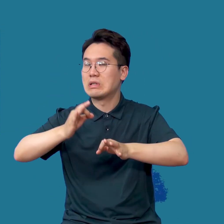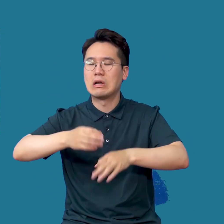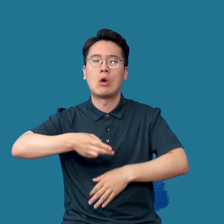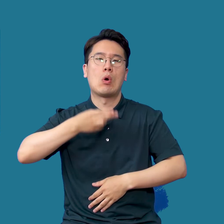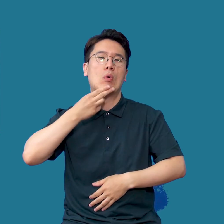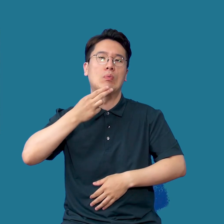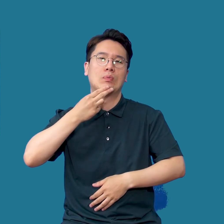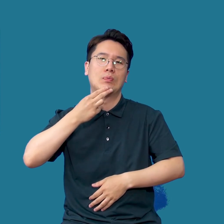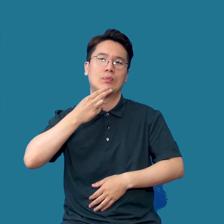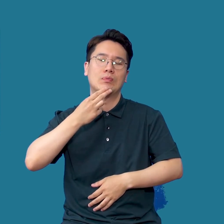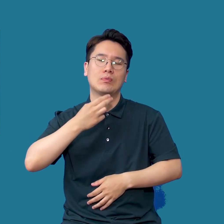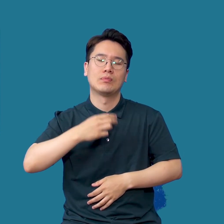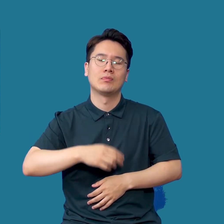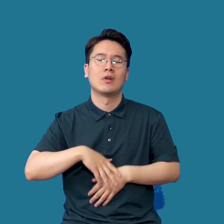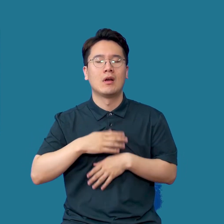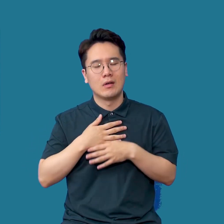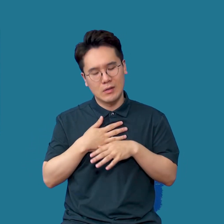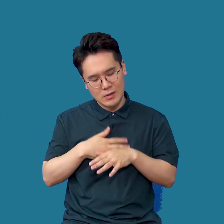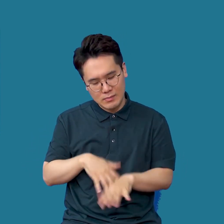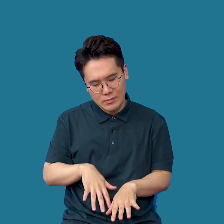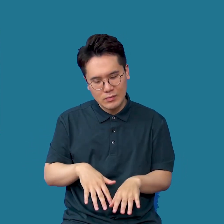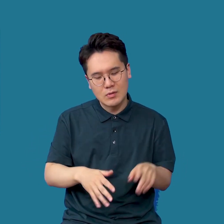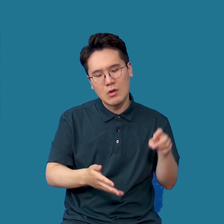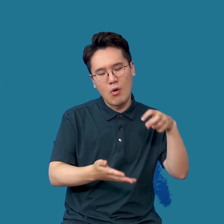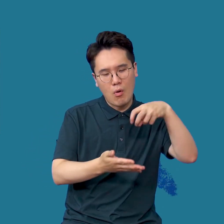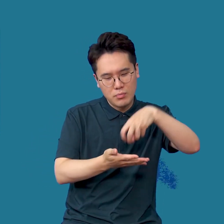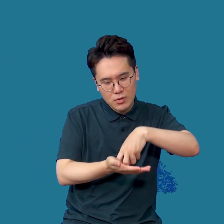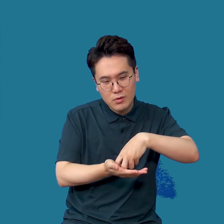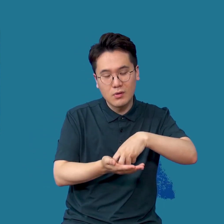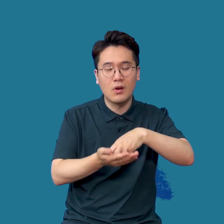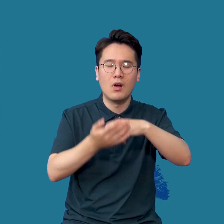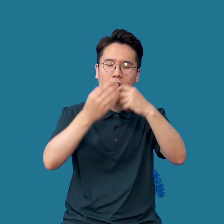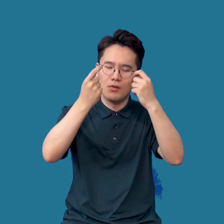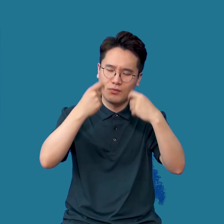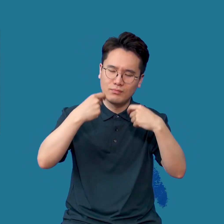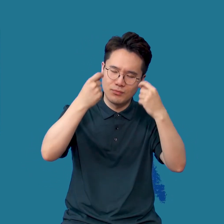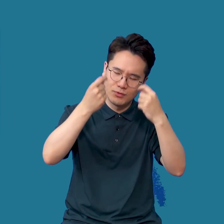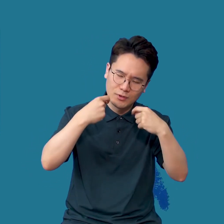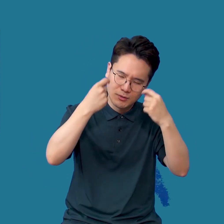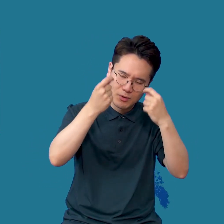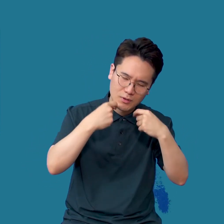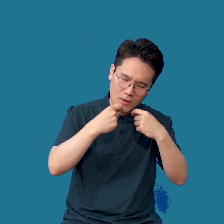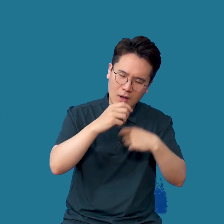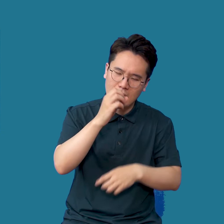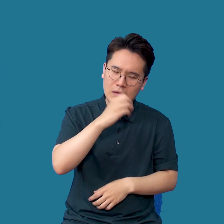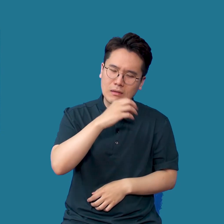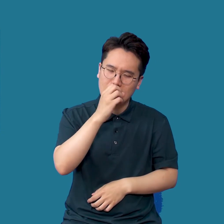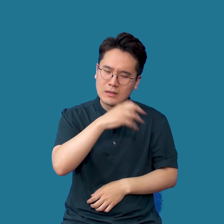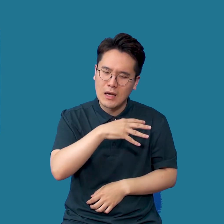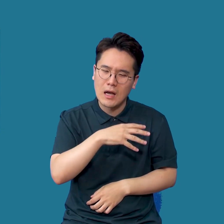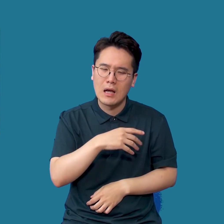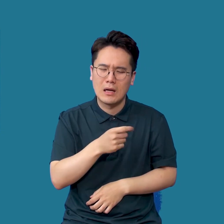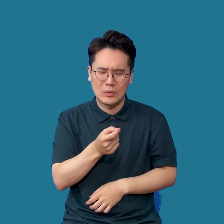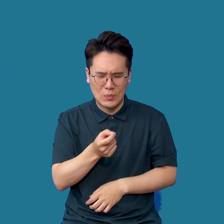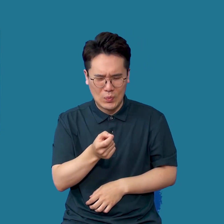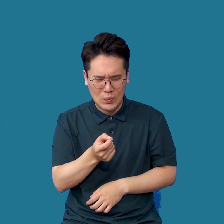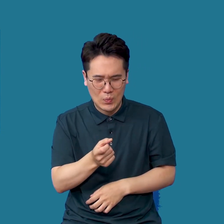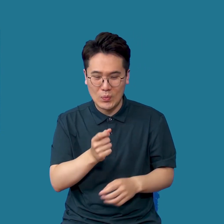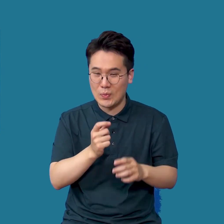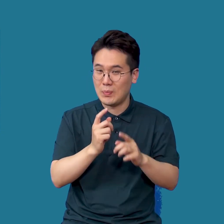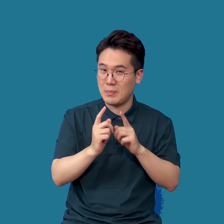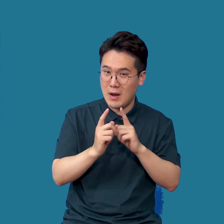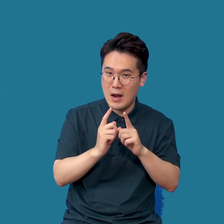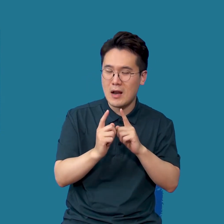않고 그냥 엎드려서 눈물 흘리면서 그냥 기어 들어가는 목소리로 몇 마디